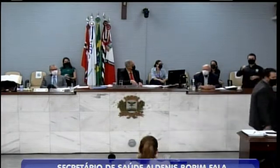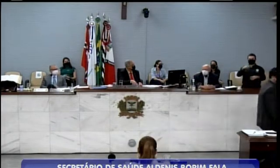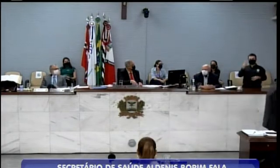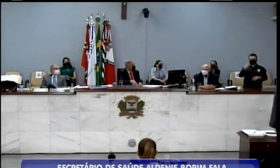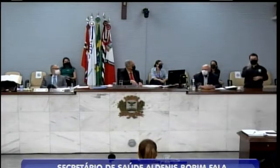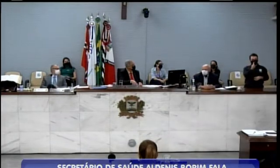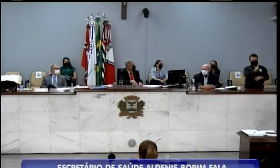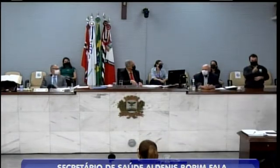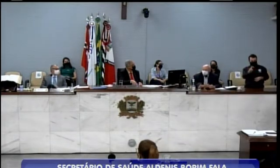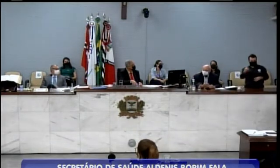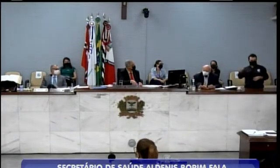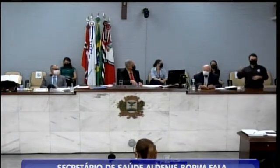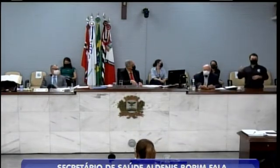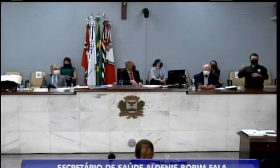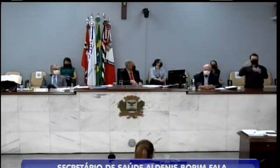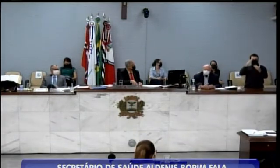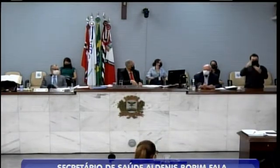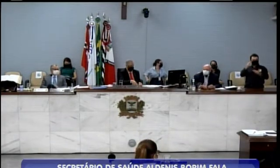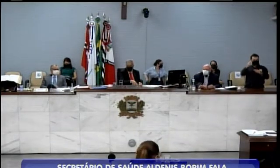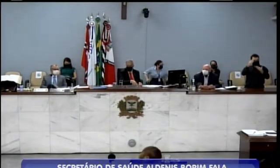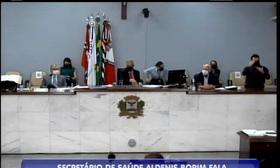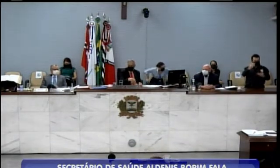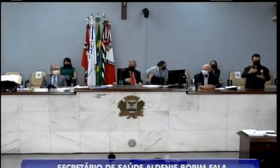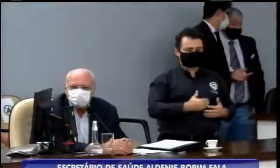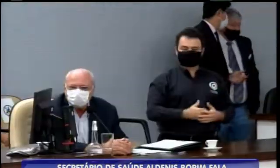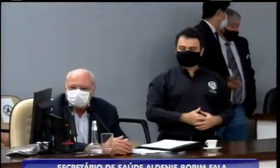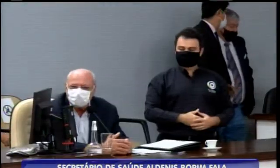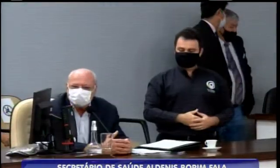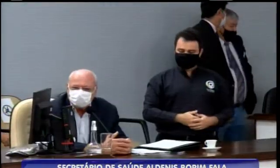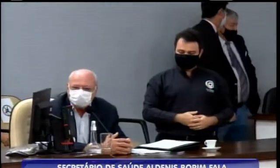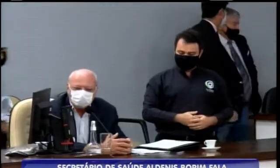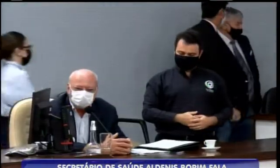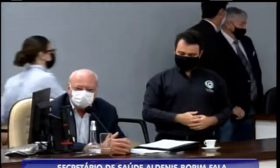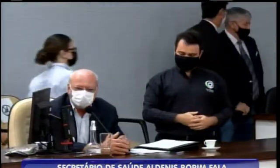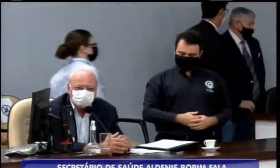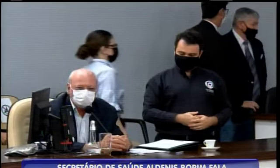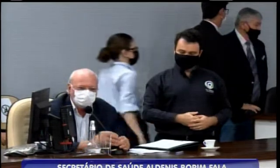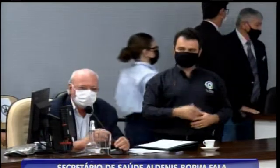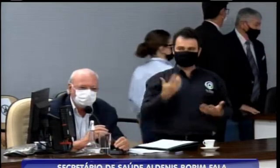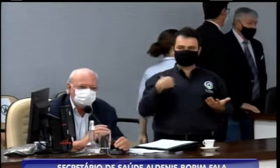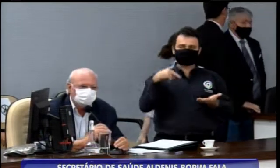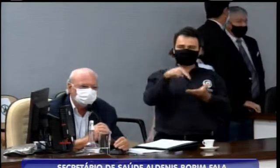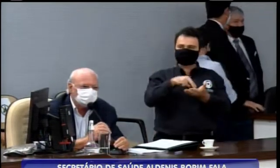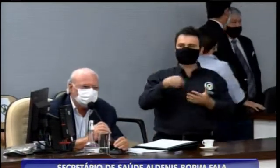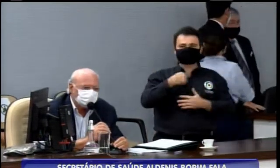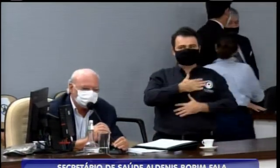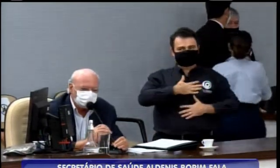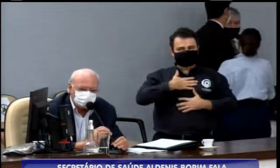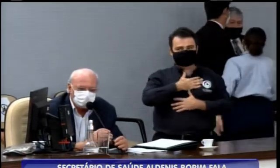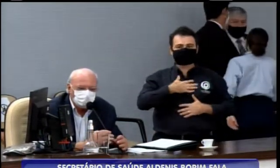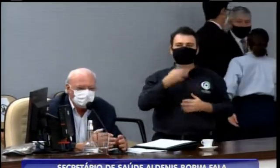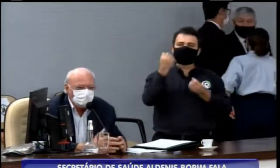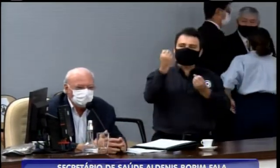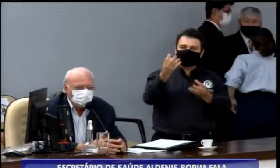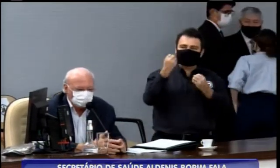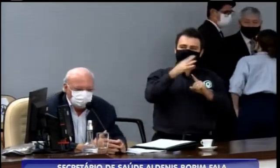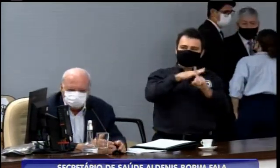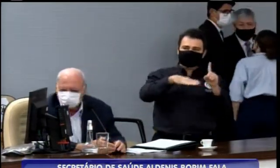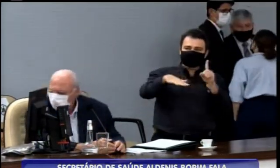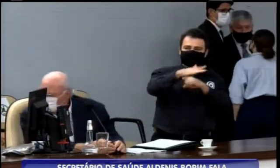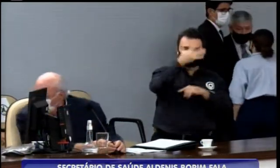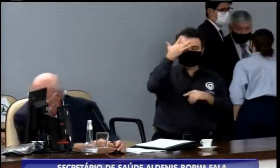vocês. Sempre digo, é um prazer estar aqui para dar satisfação à sociedade. Vocês representam